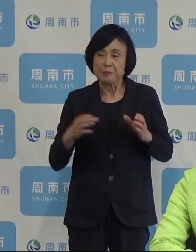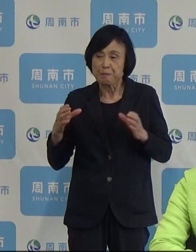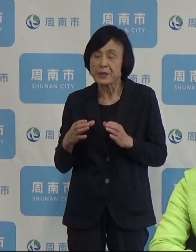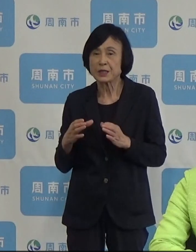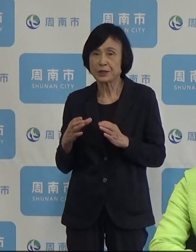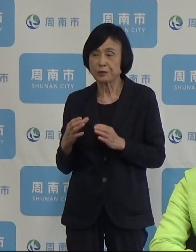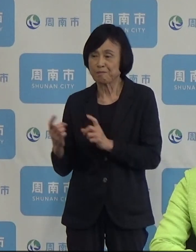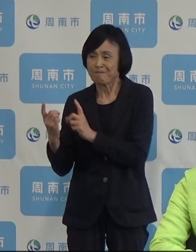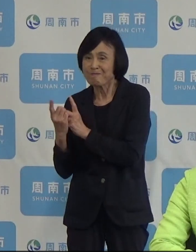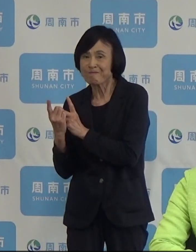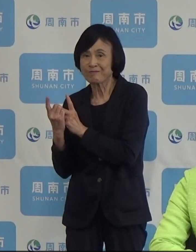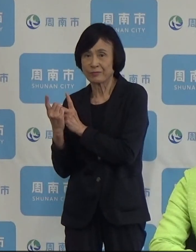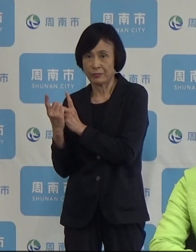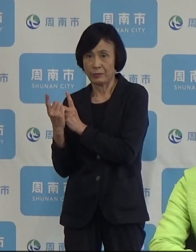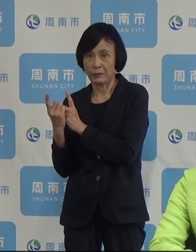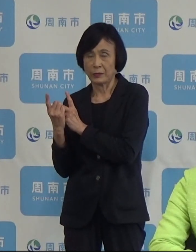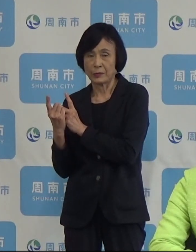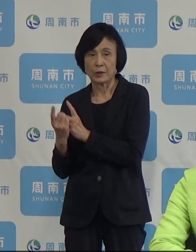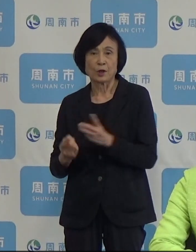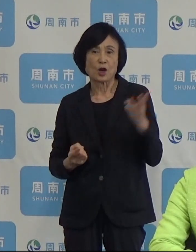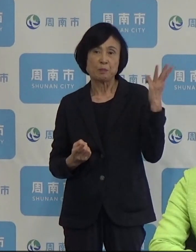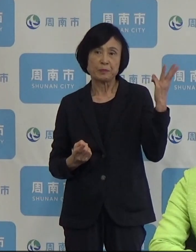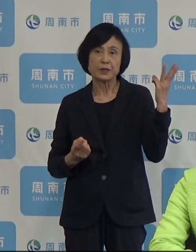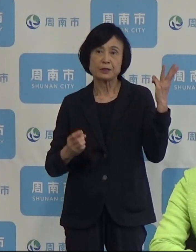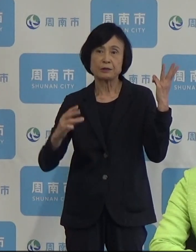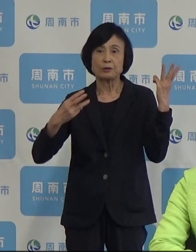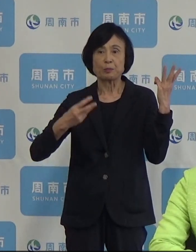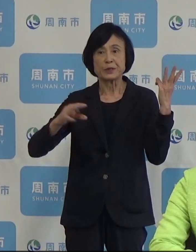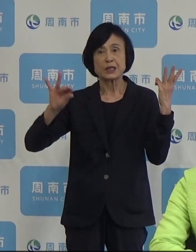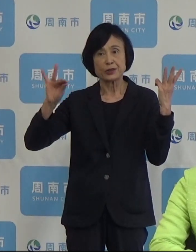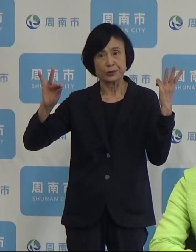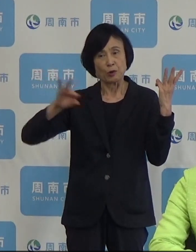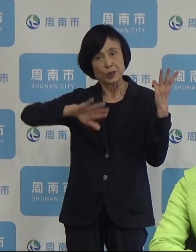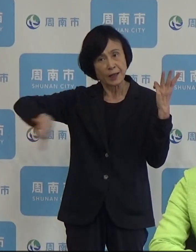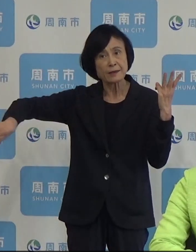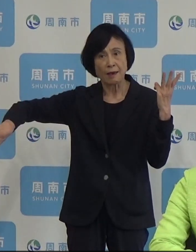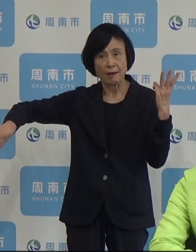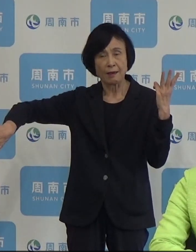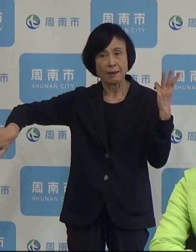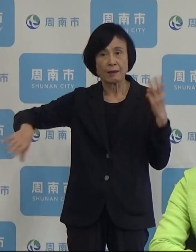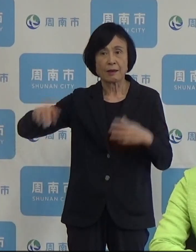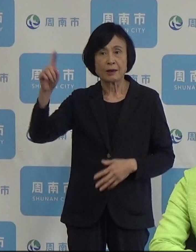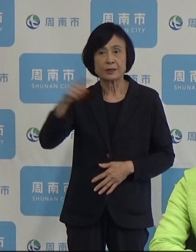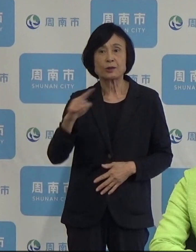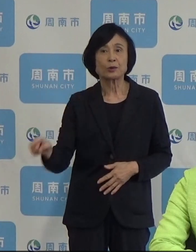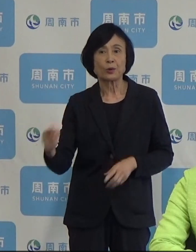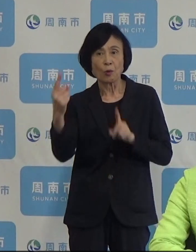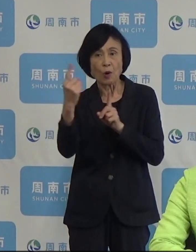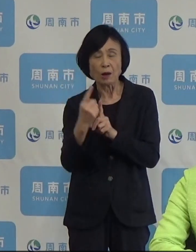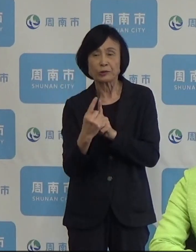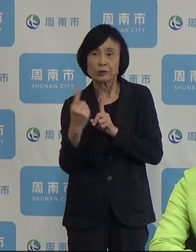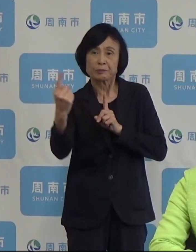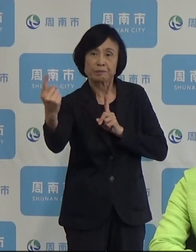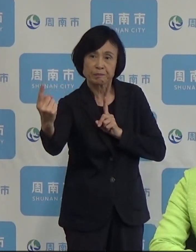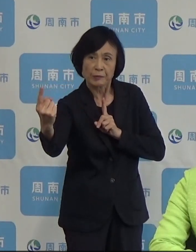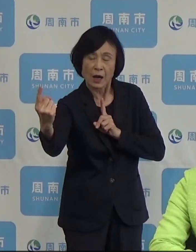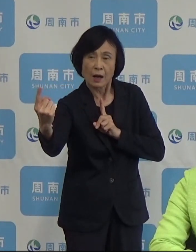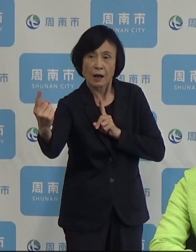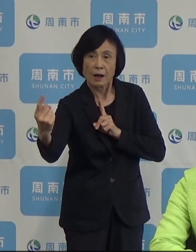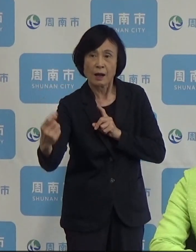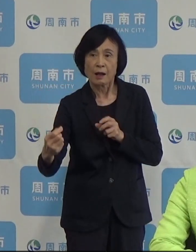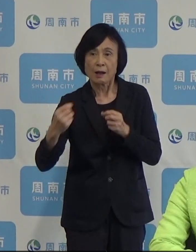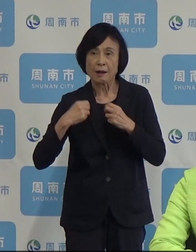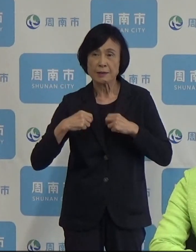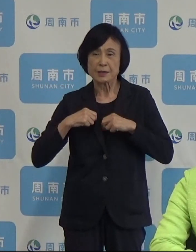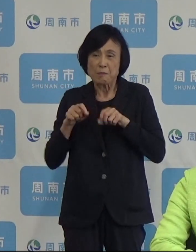集、密接という3つの密を避け、人との距離を取るなど、感染の発生